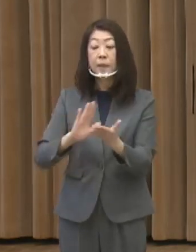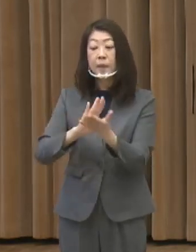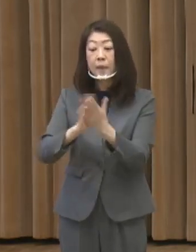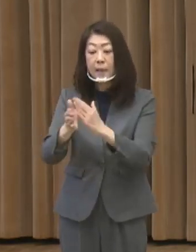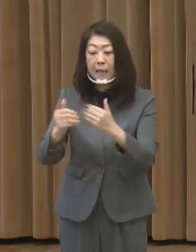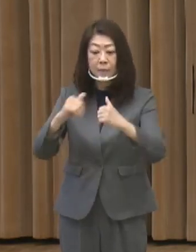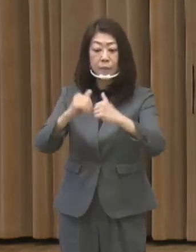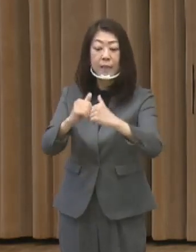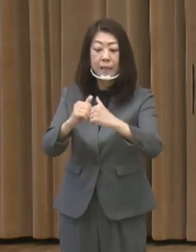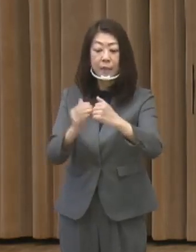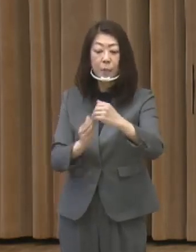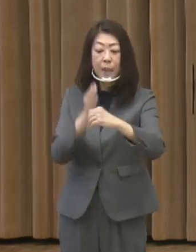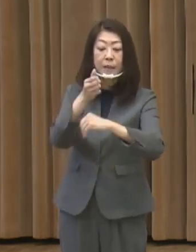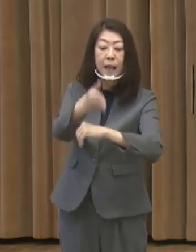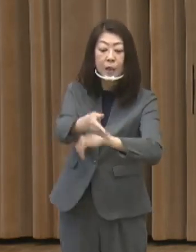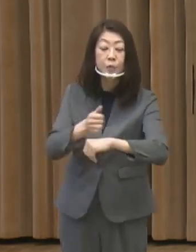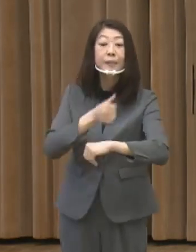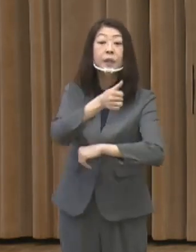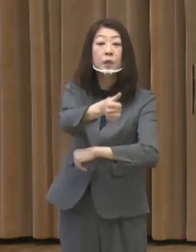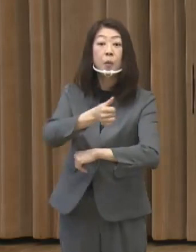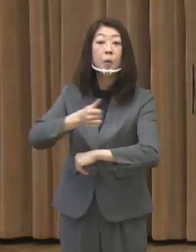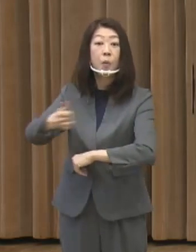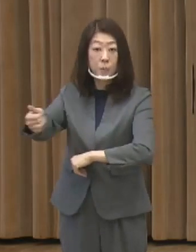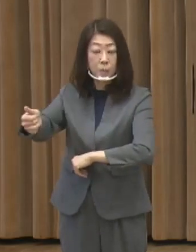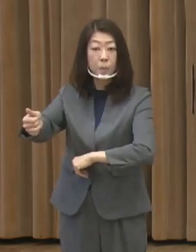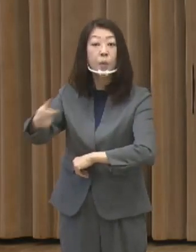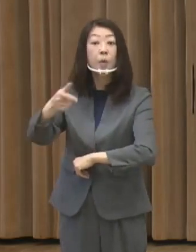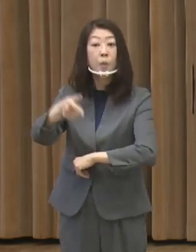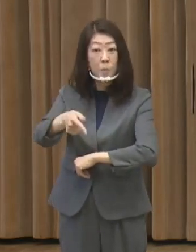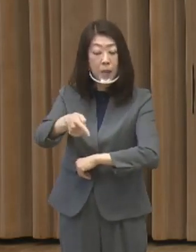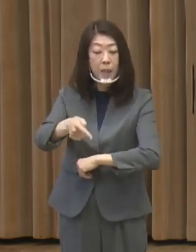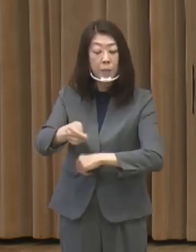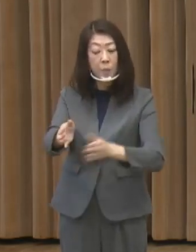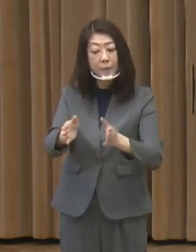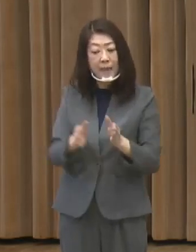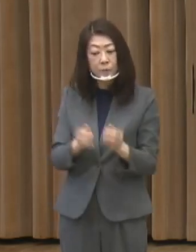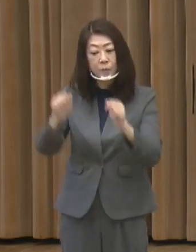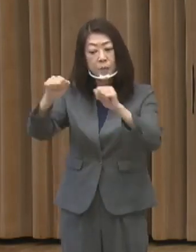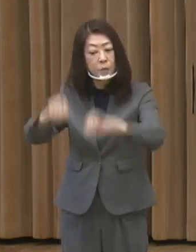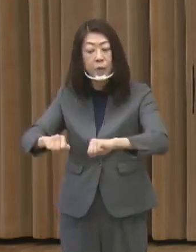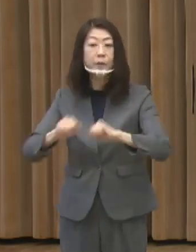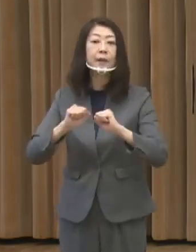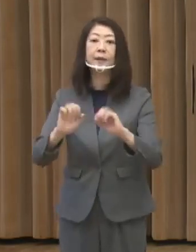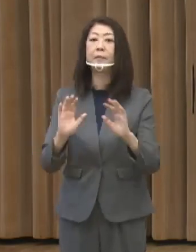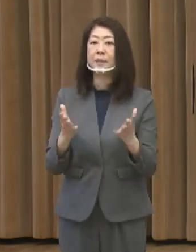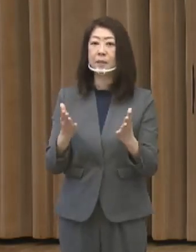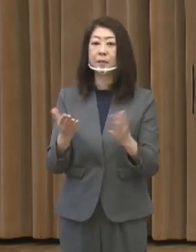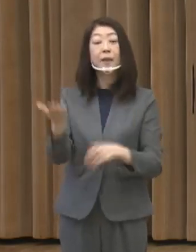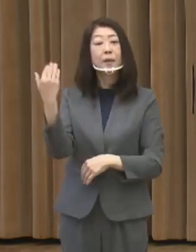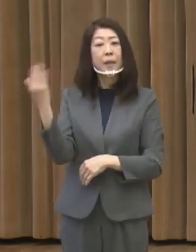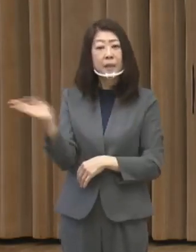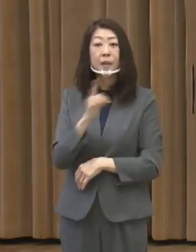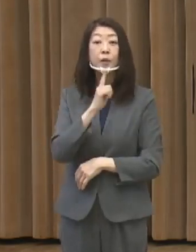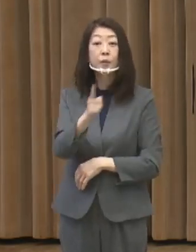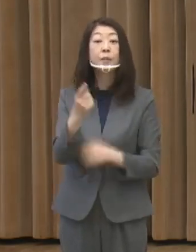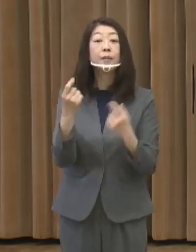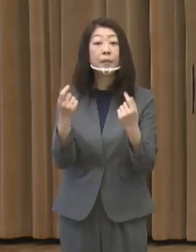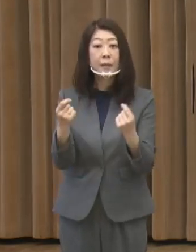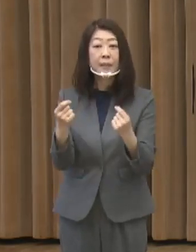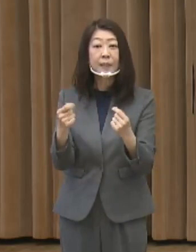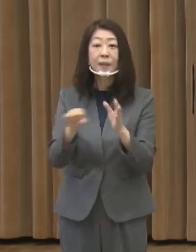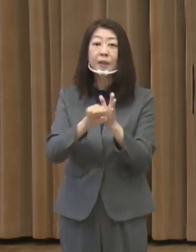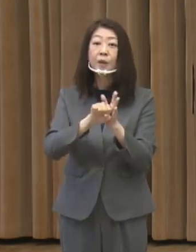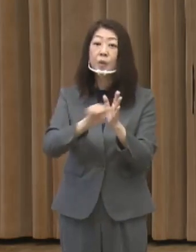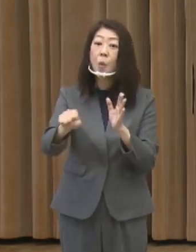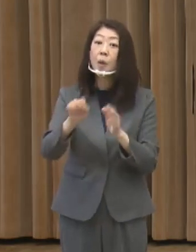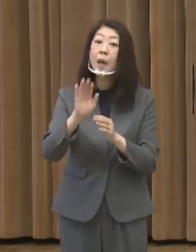をまたぐ移動についての合意はありません。だから以前から申し上げている通り、効果がある部分について